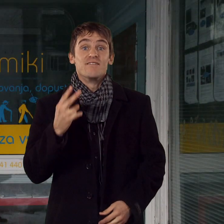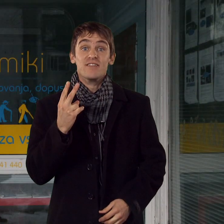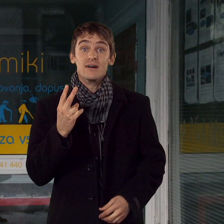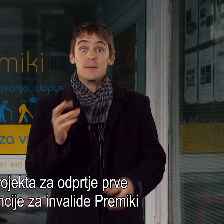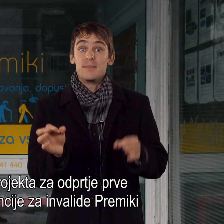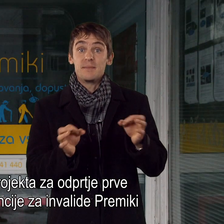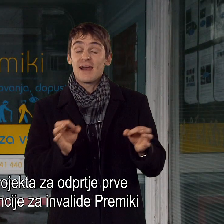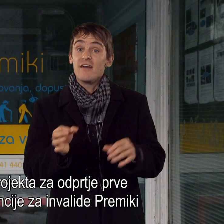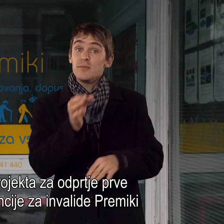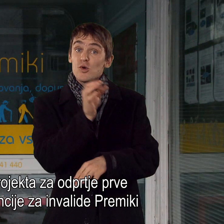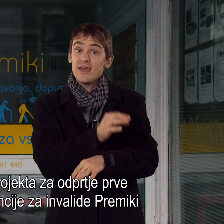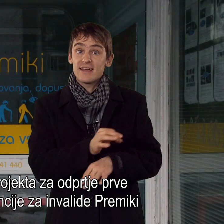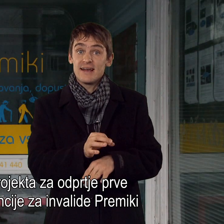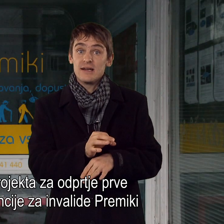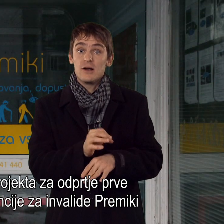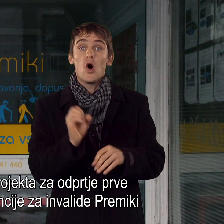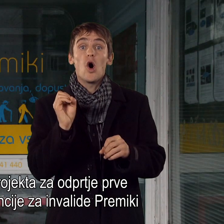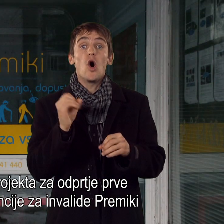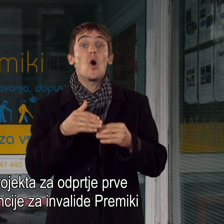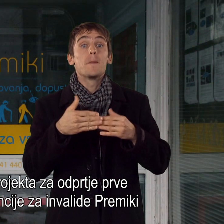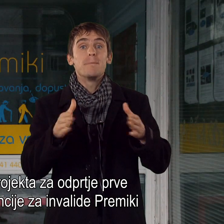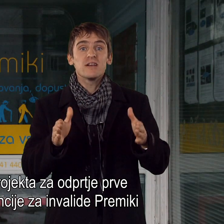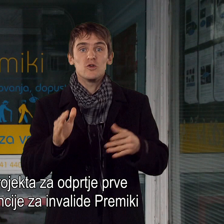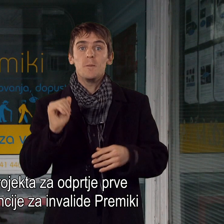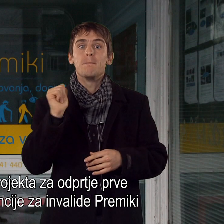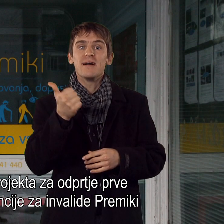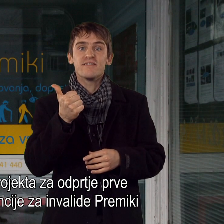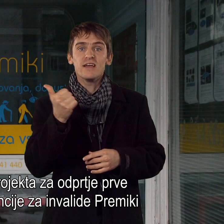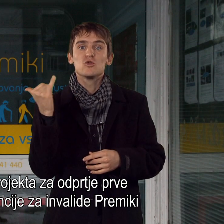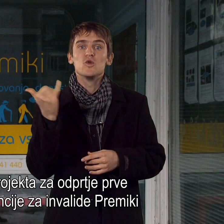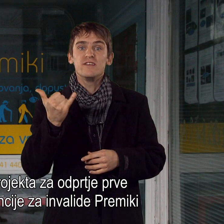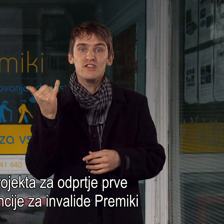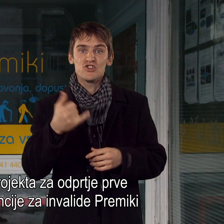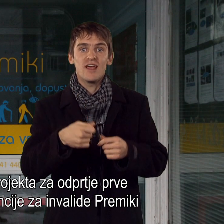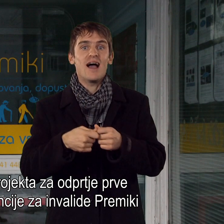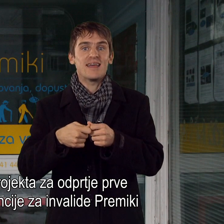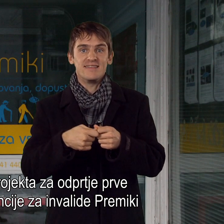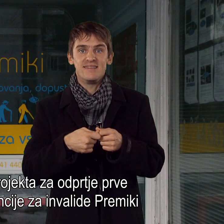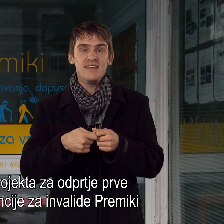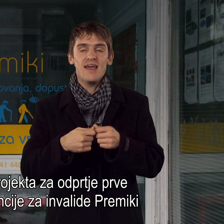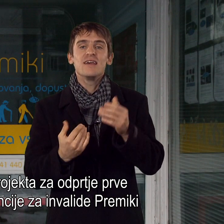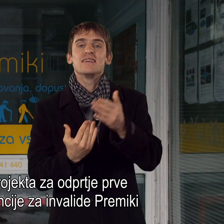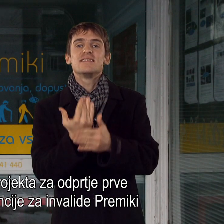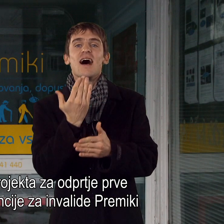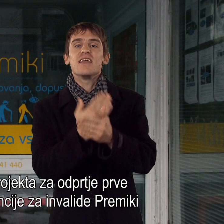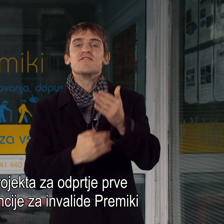domov. V pripravi projekta o odprtju prve turistične agencije za